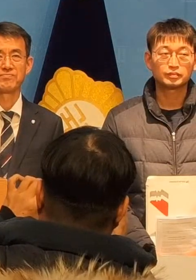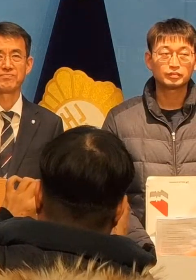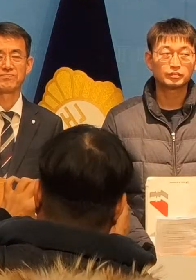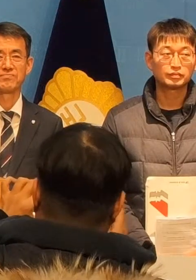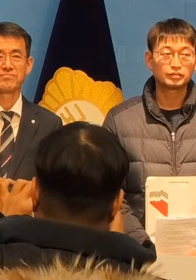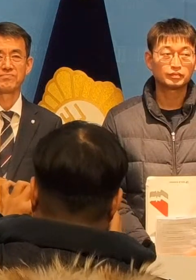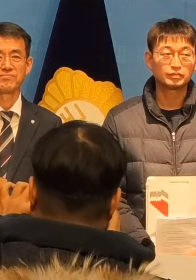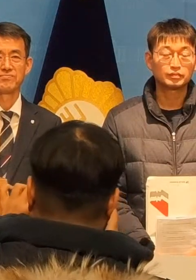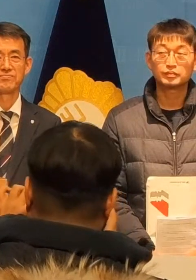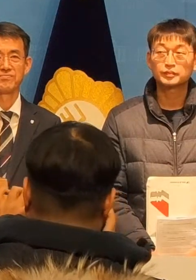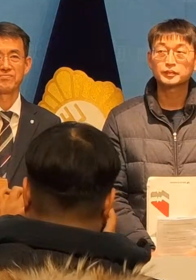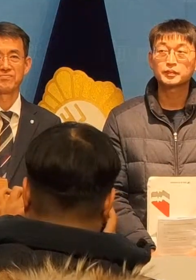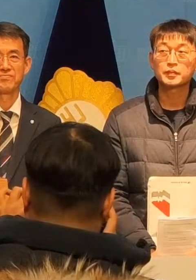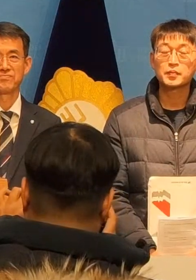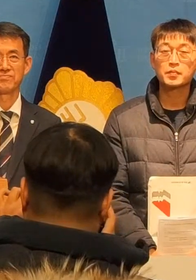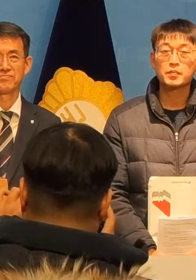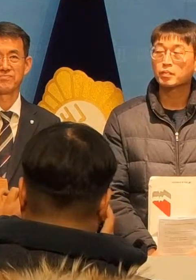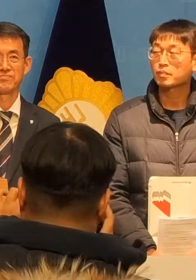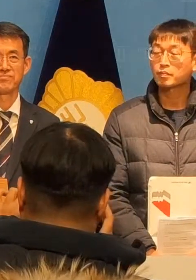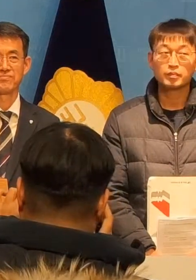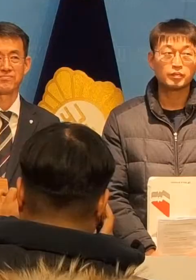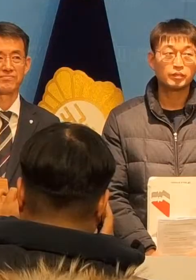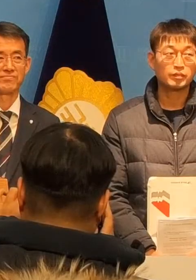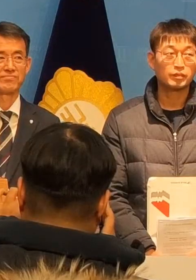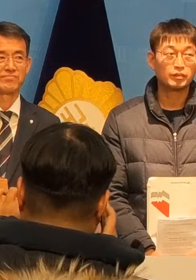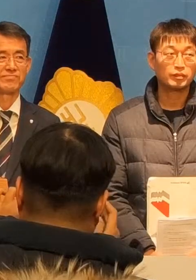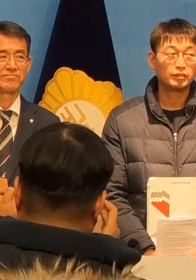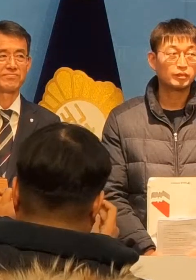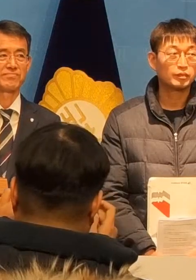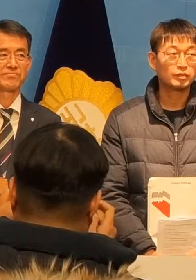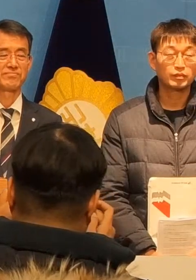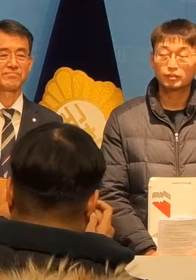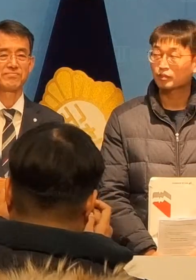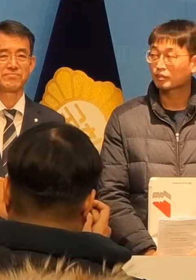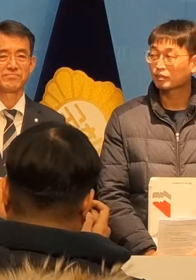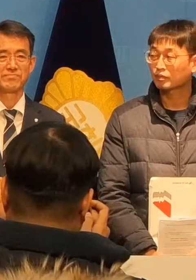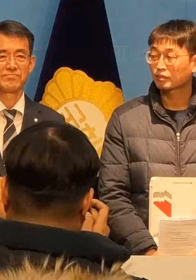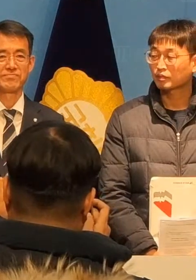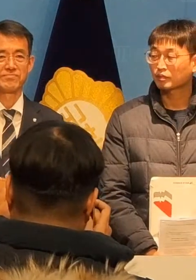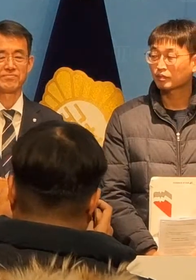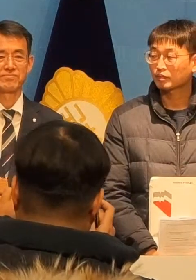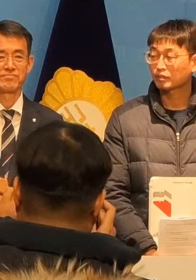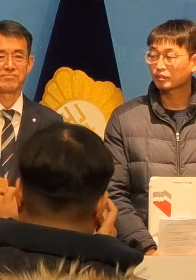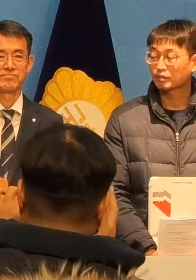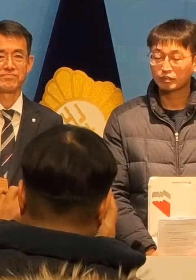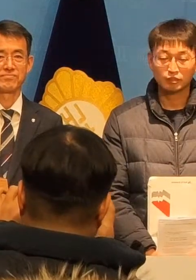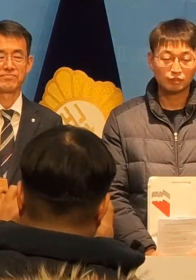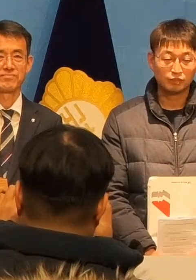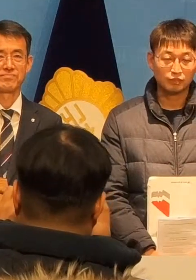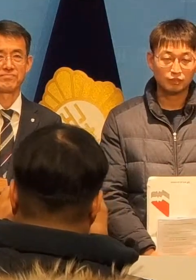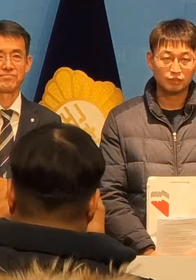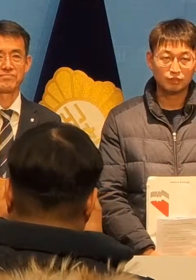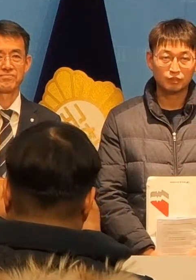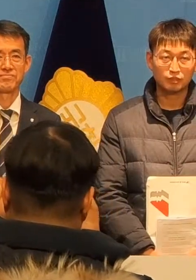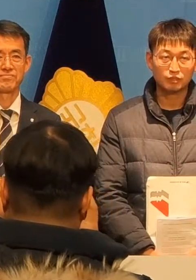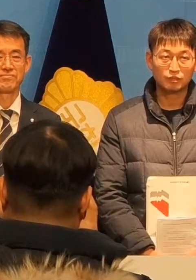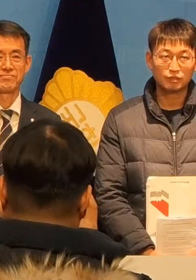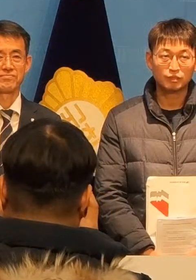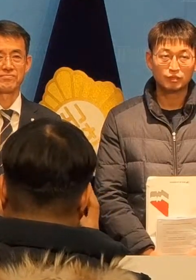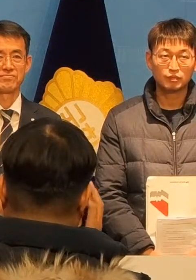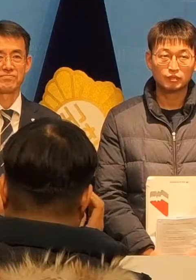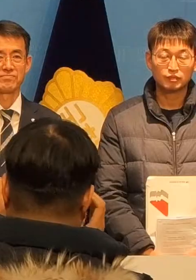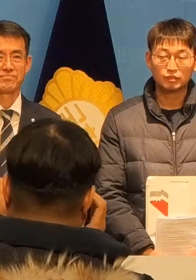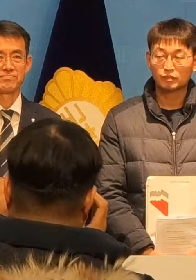연천 범시민 추진위원회 시군민들이 줄곧 요구해온 것은 1호선 동두천 연천행